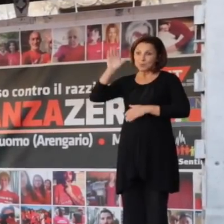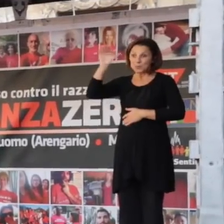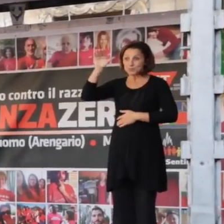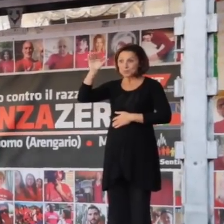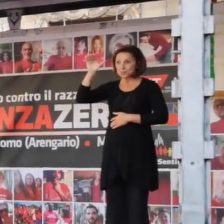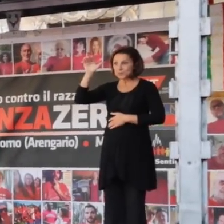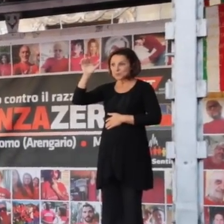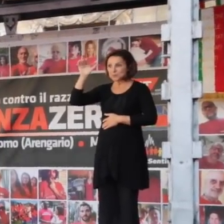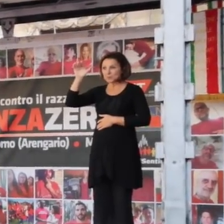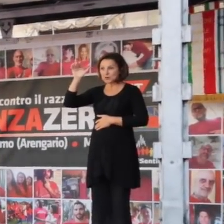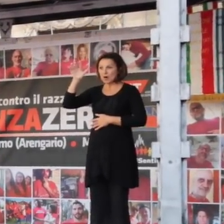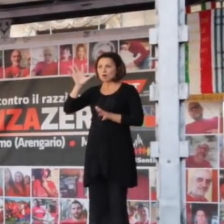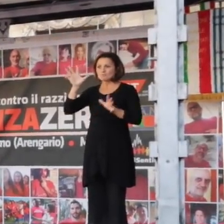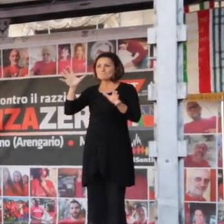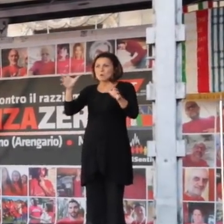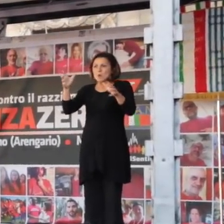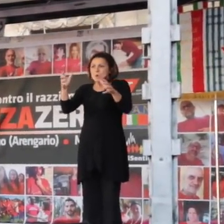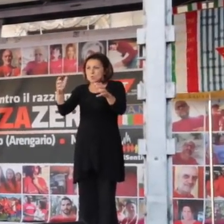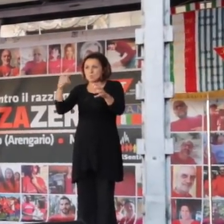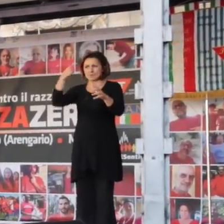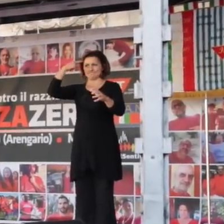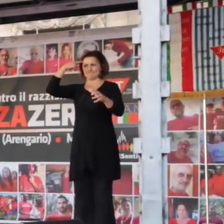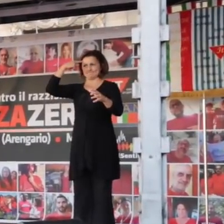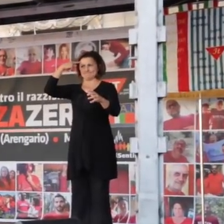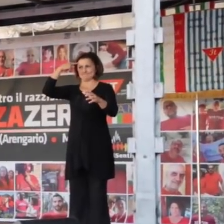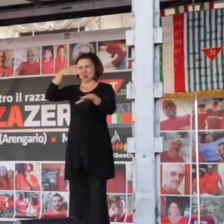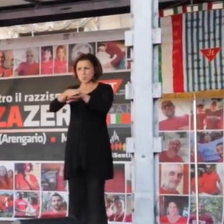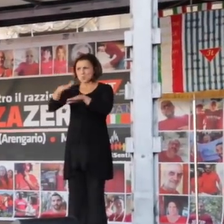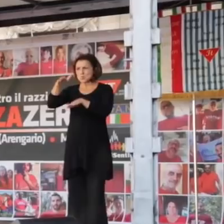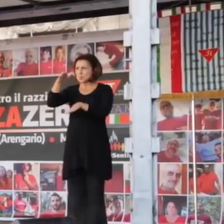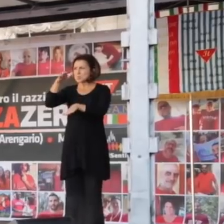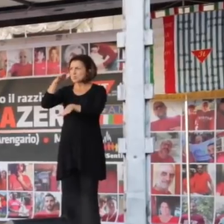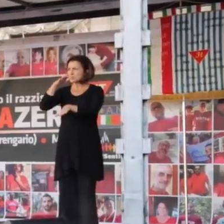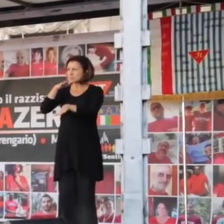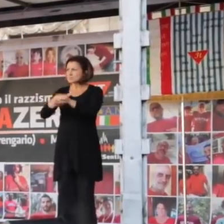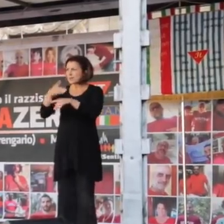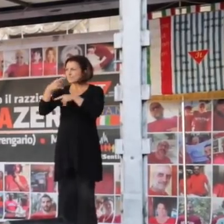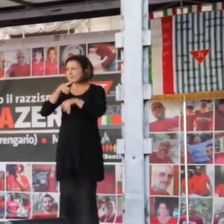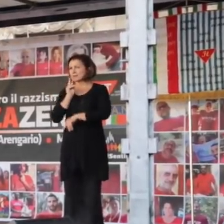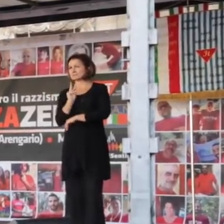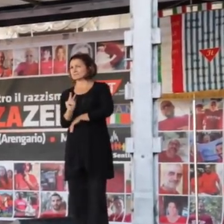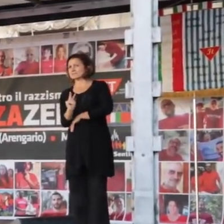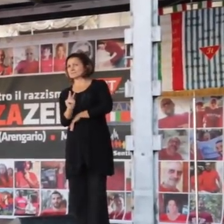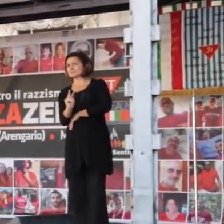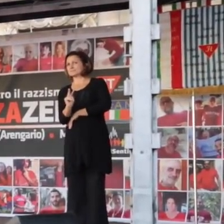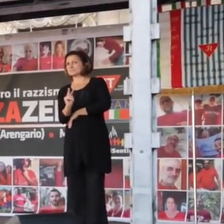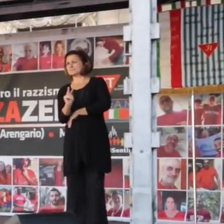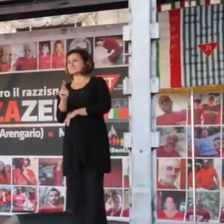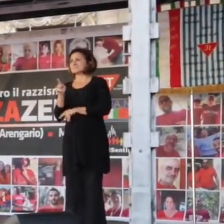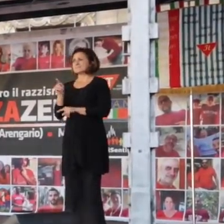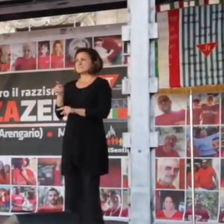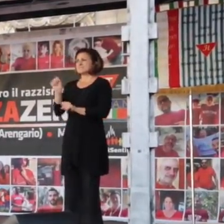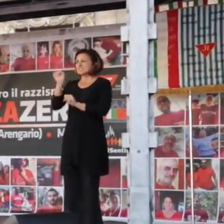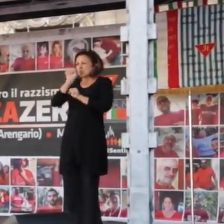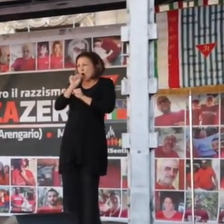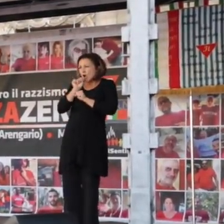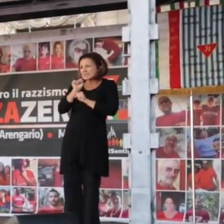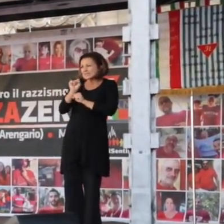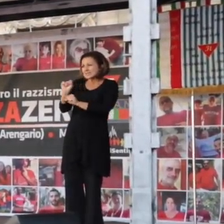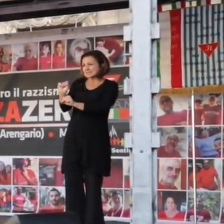una massa critica adeguata ad un'attività di contrasto potente